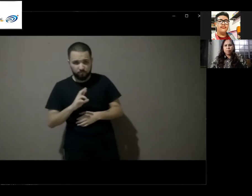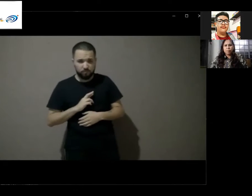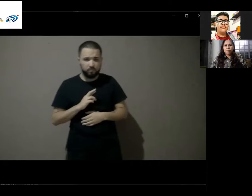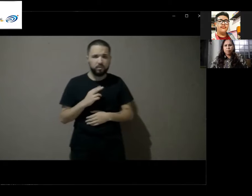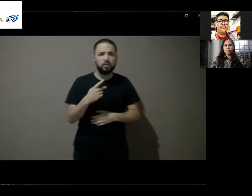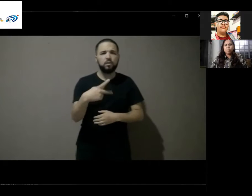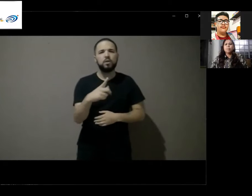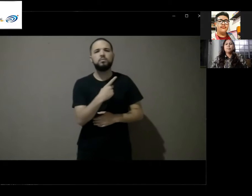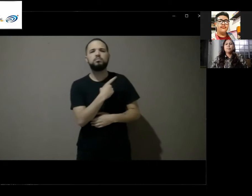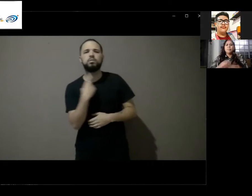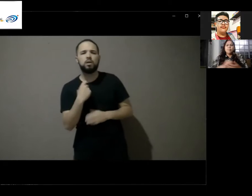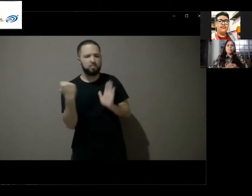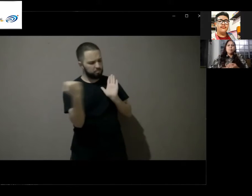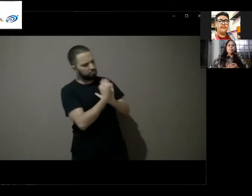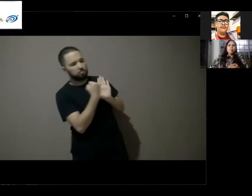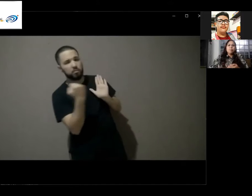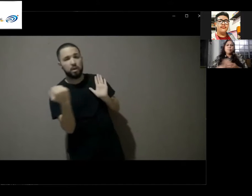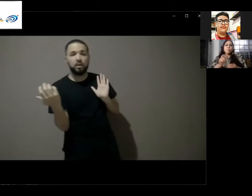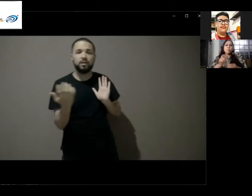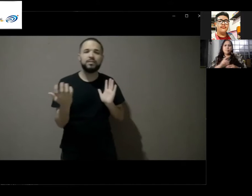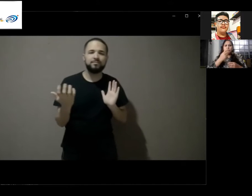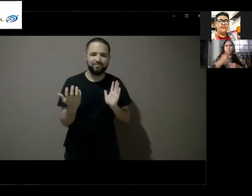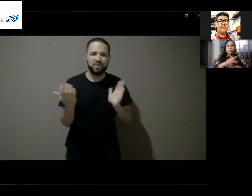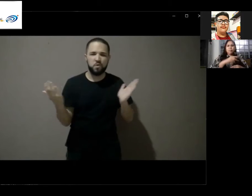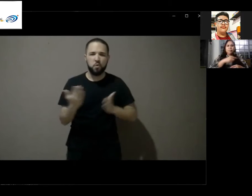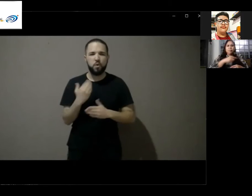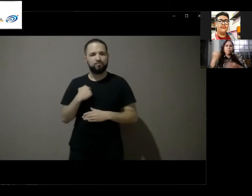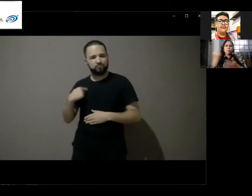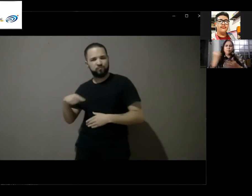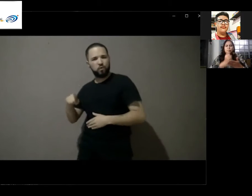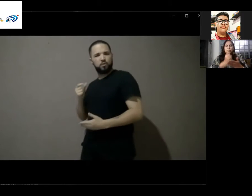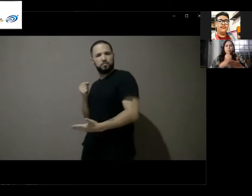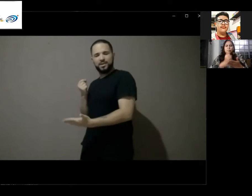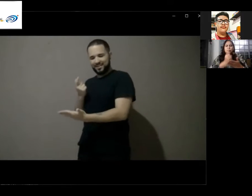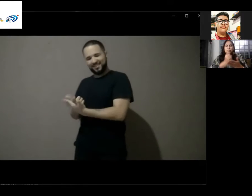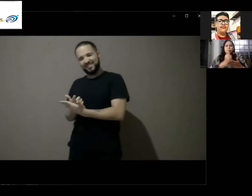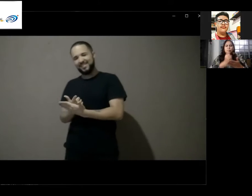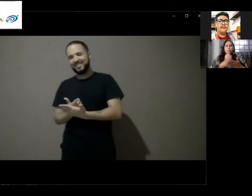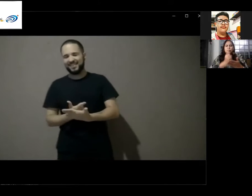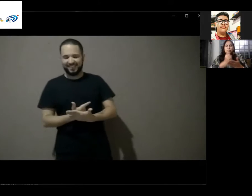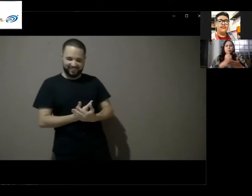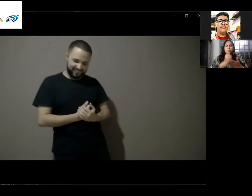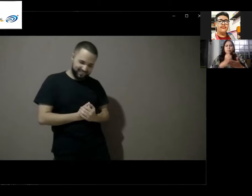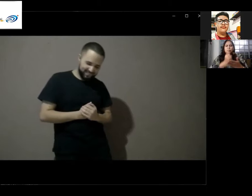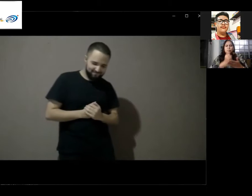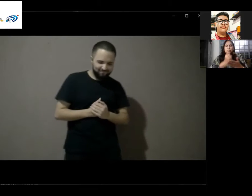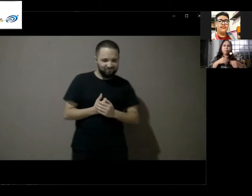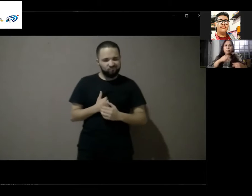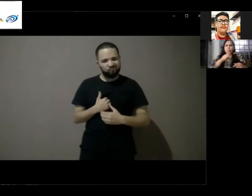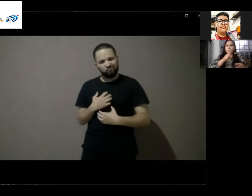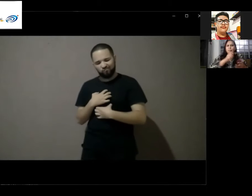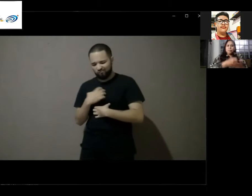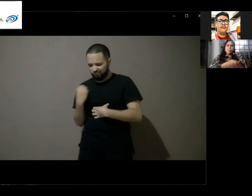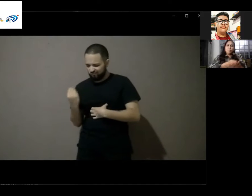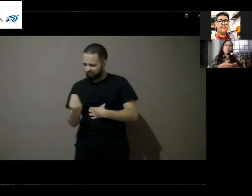Me fala qual é o seu perfume que ainda hoje eu vou comprar. Tô sentindo a